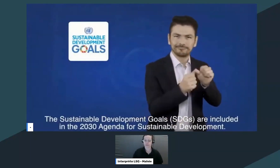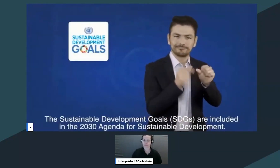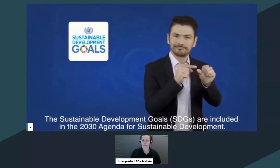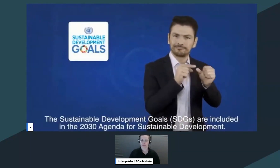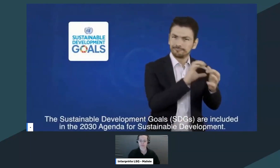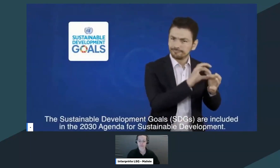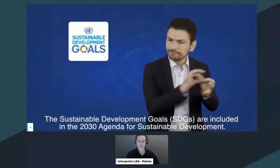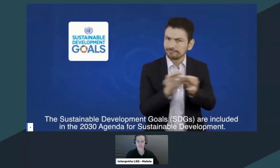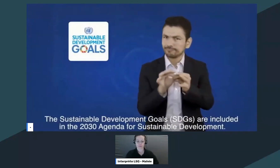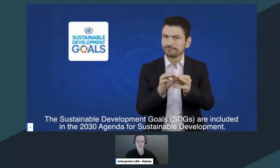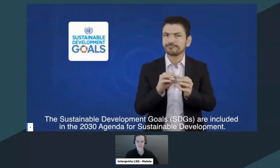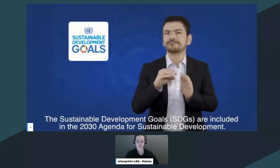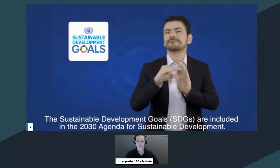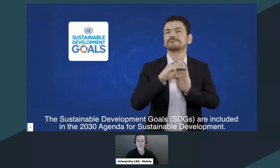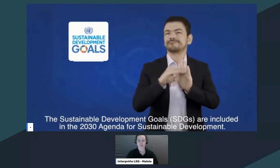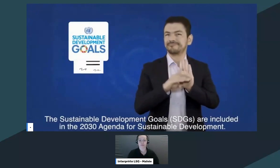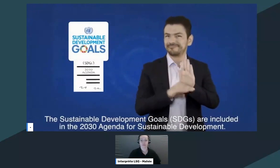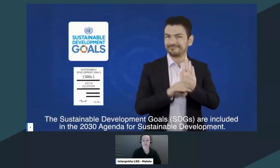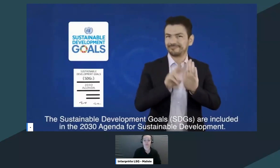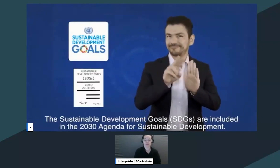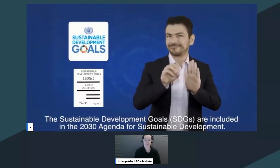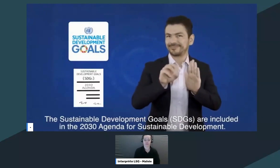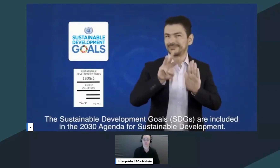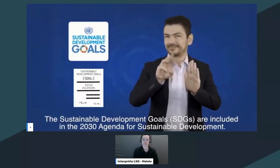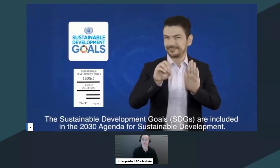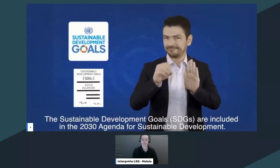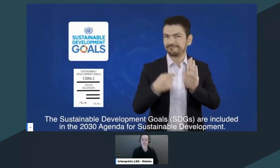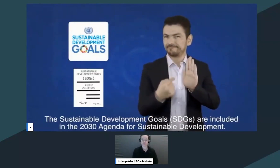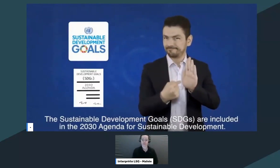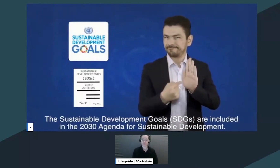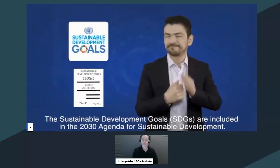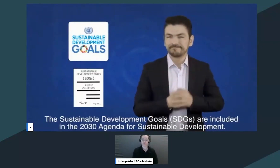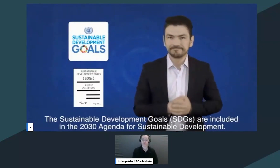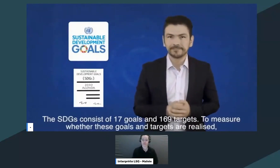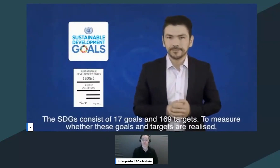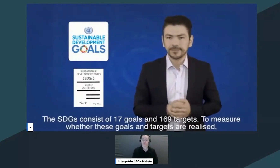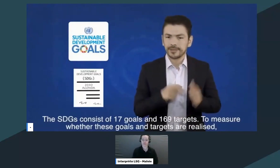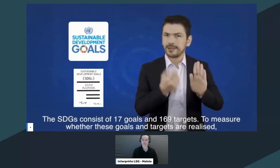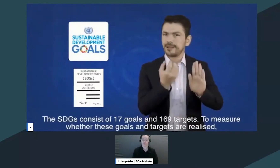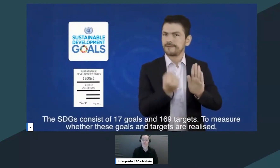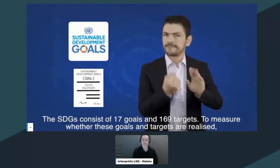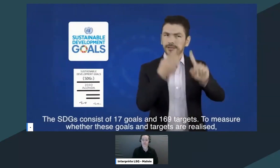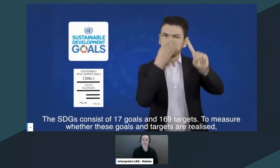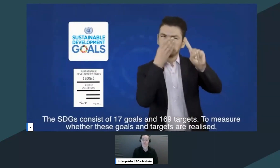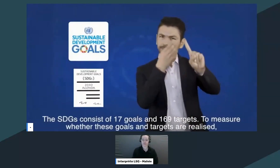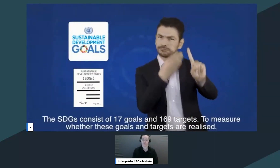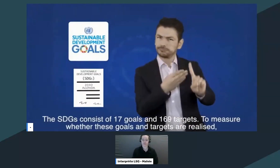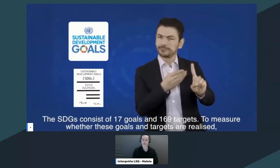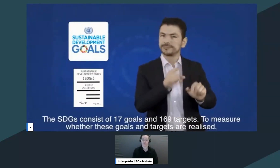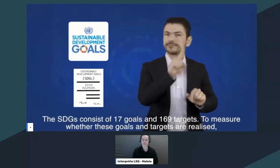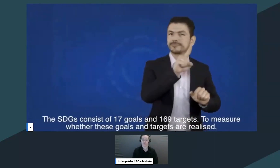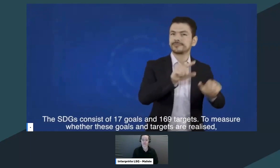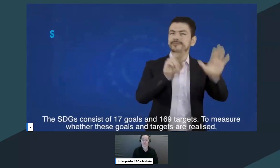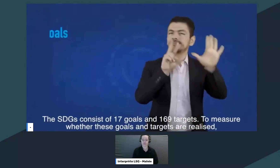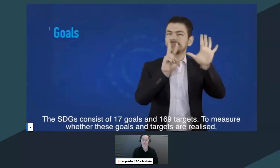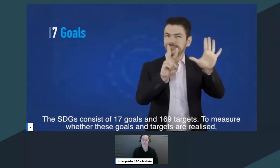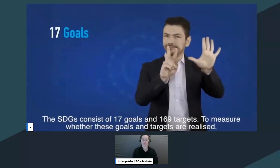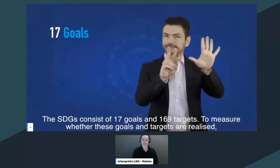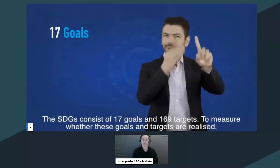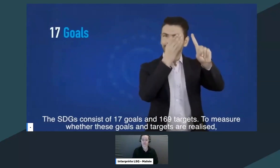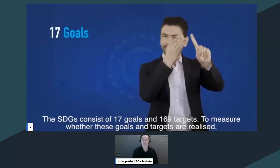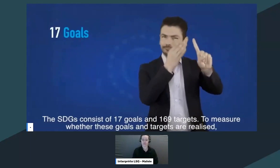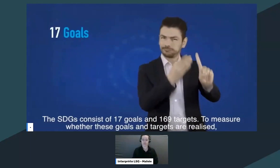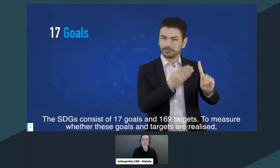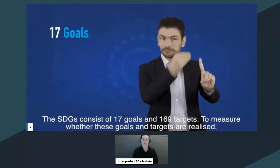Les objectifs de développement euh, euh, durable font partie de l'agenda de 2023